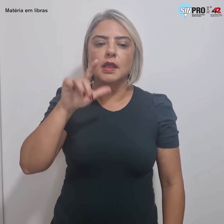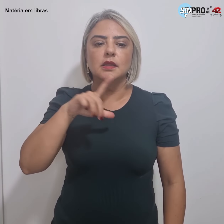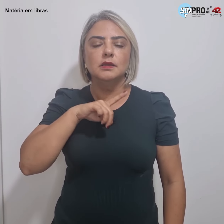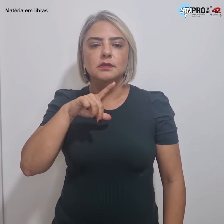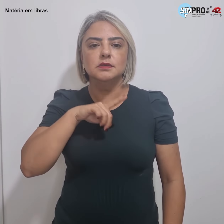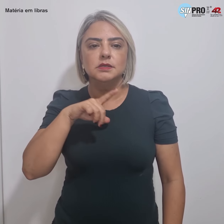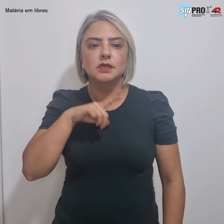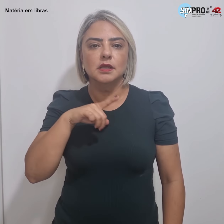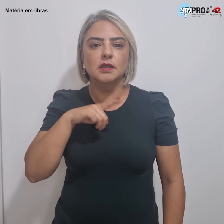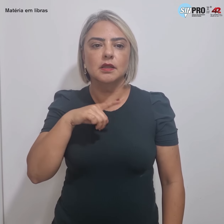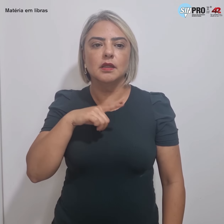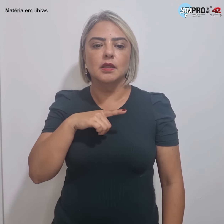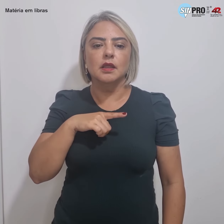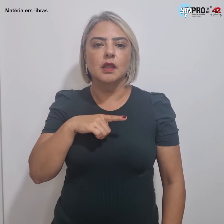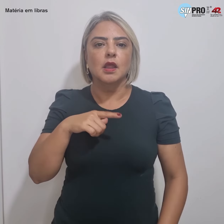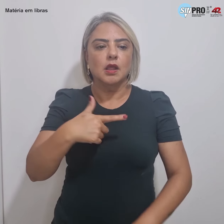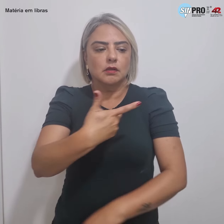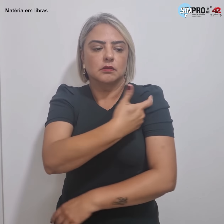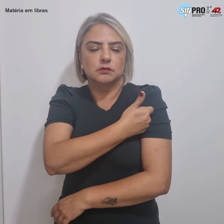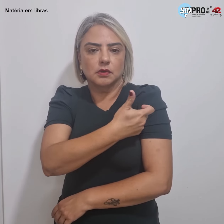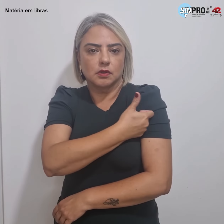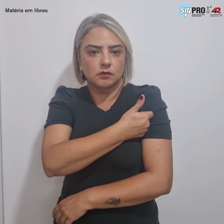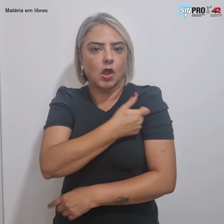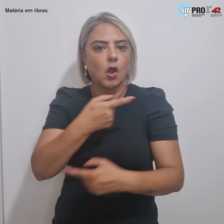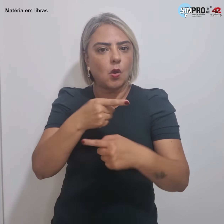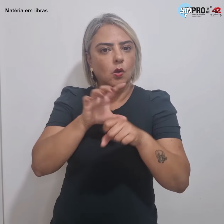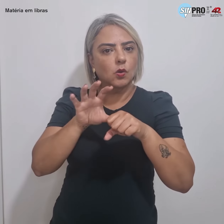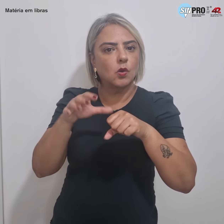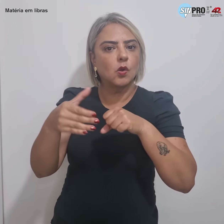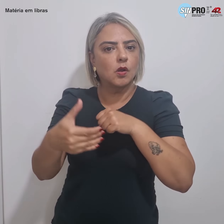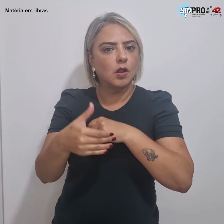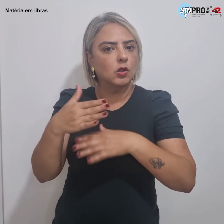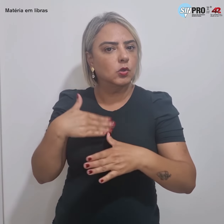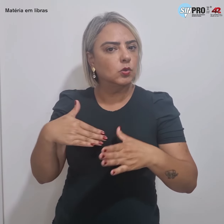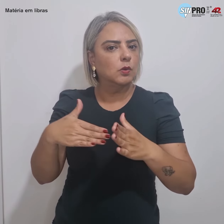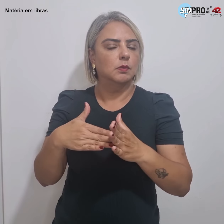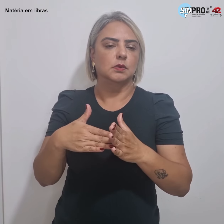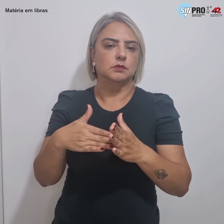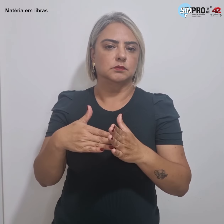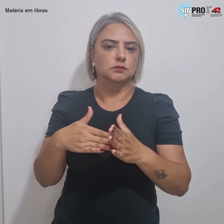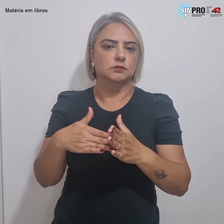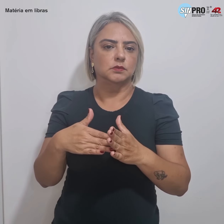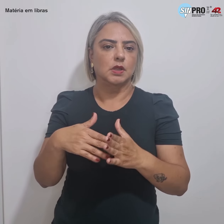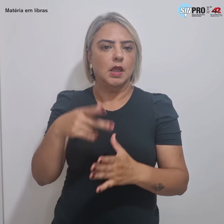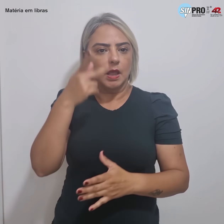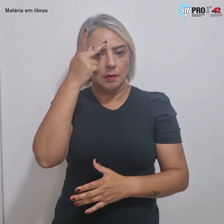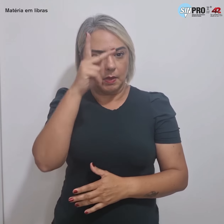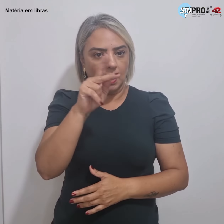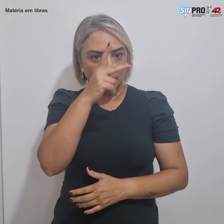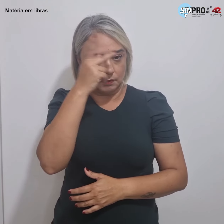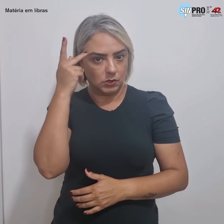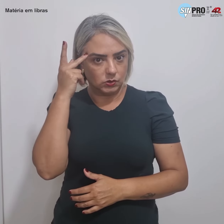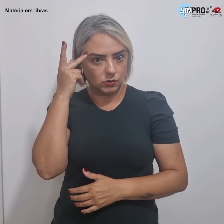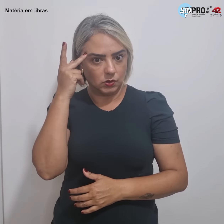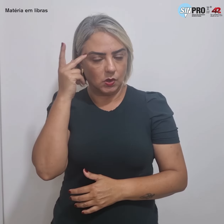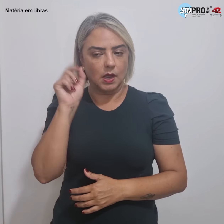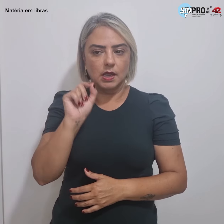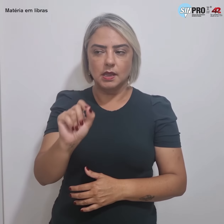com o esquema vacinal contra a Covid-19 completo. Para essas pessoas e aquelas que